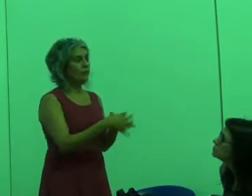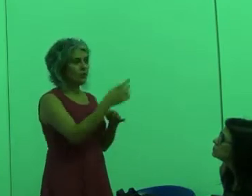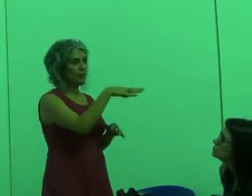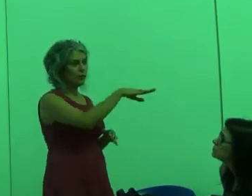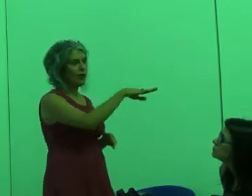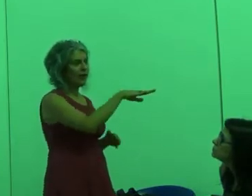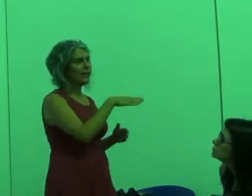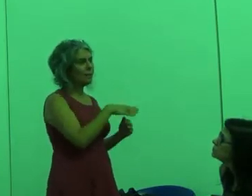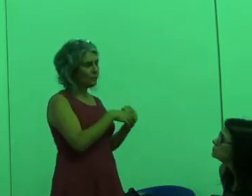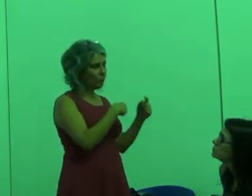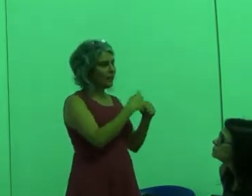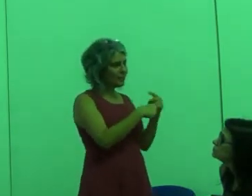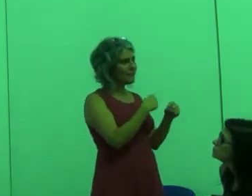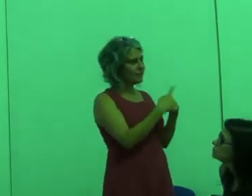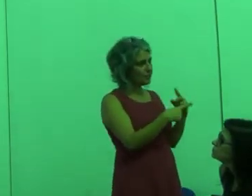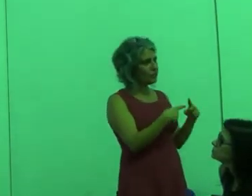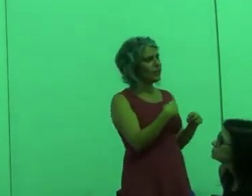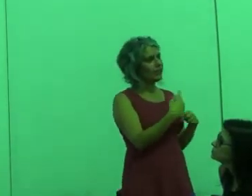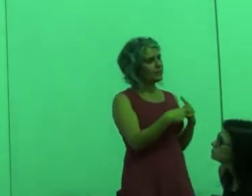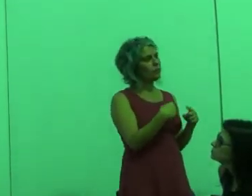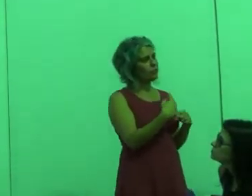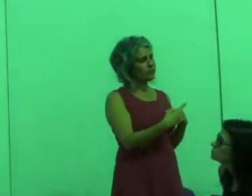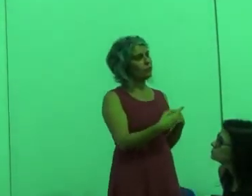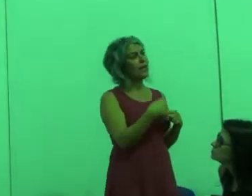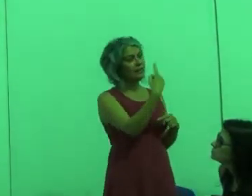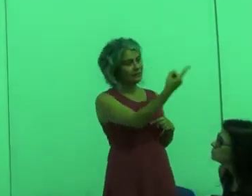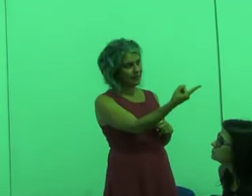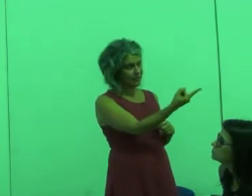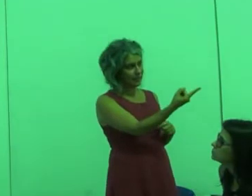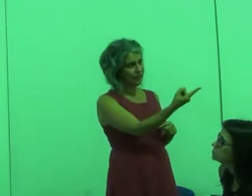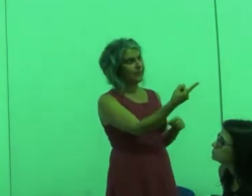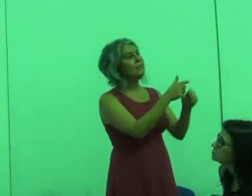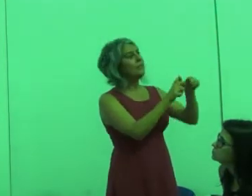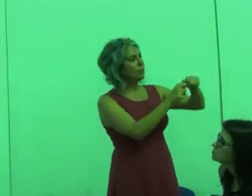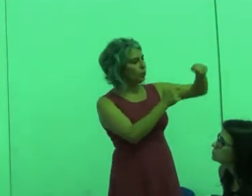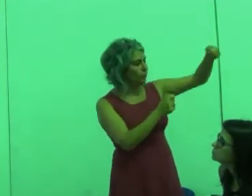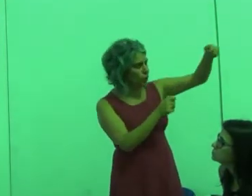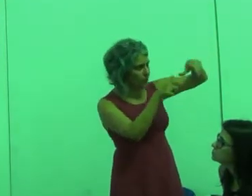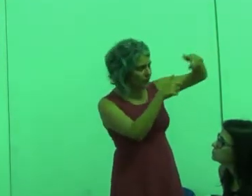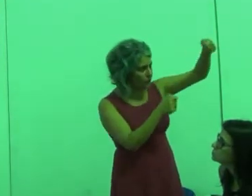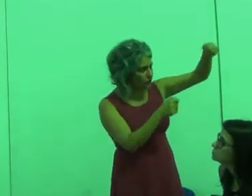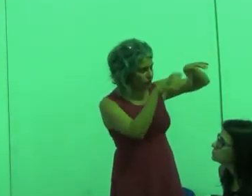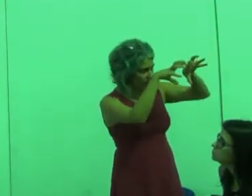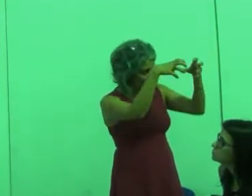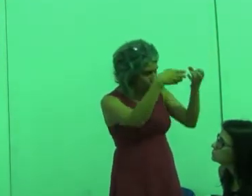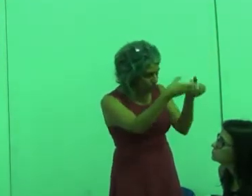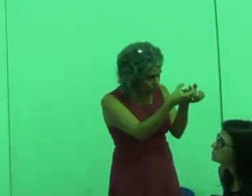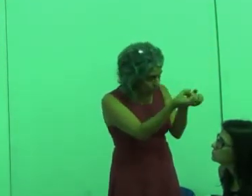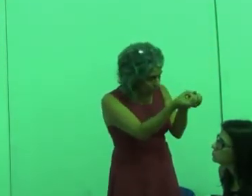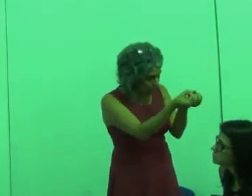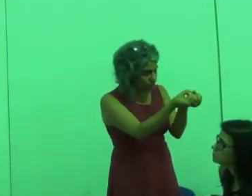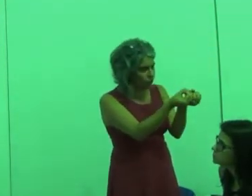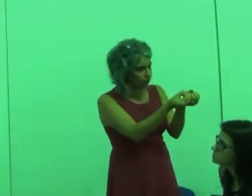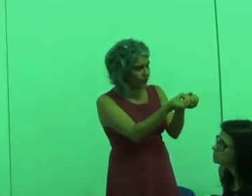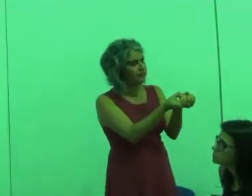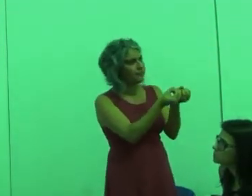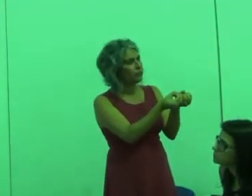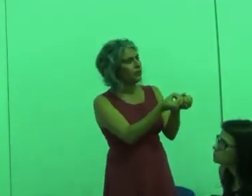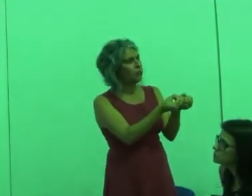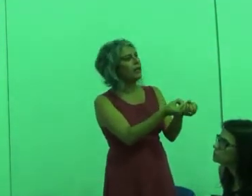acho que a Patuá alimentou bastante essa condição da artesania. Embora o projeto editorial, os objetos editoriais, não tenham um cara